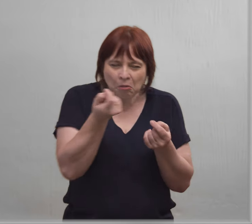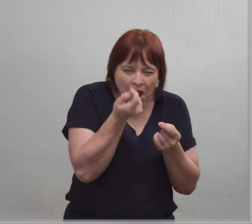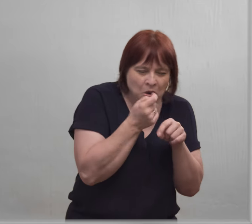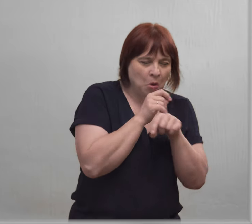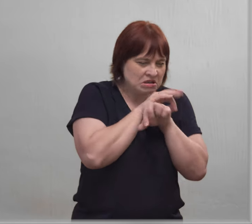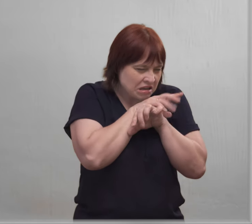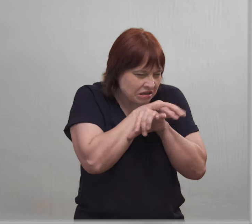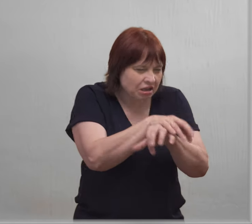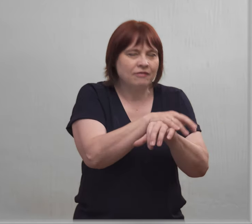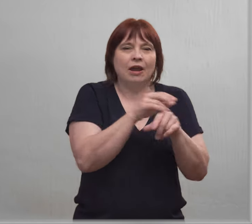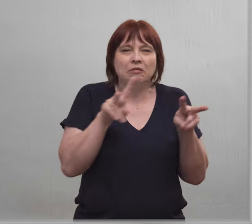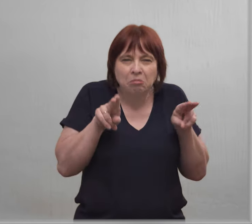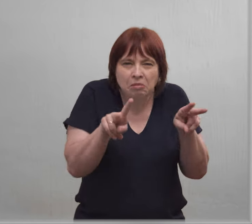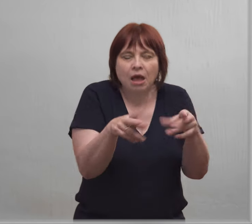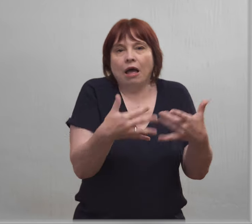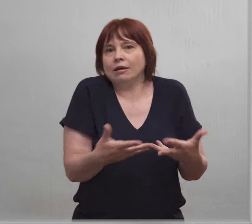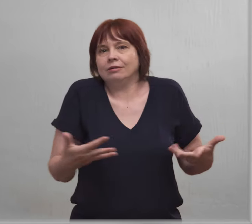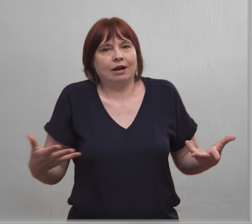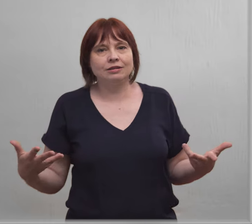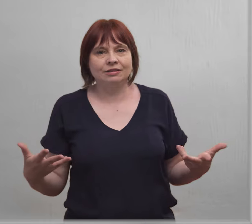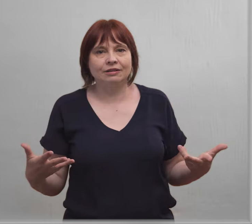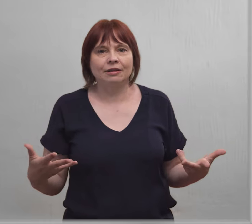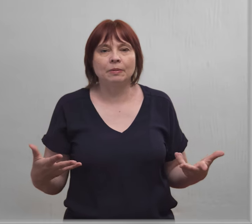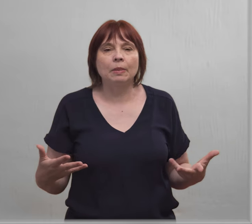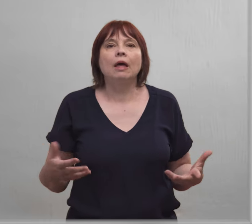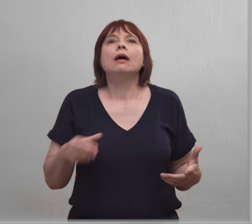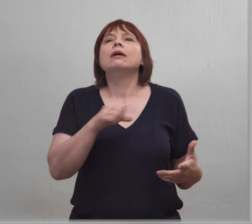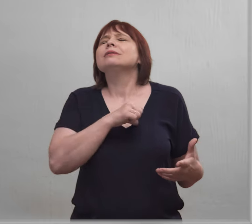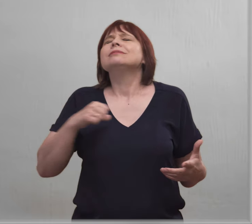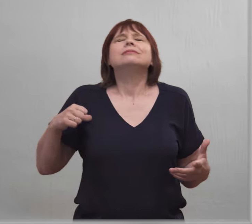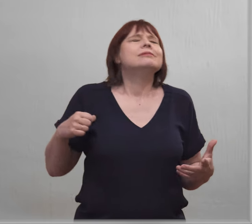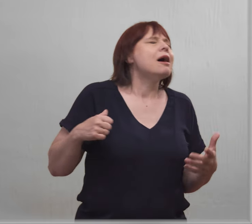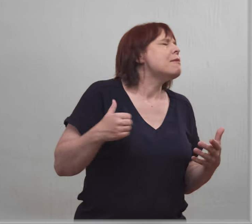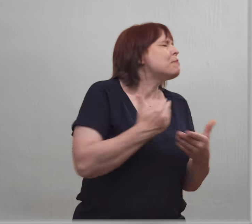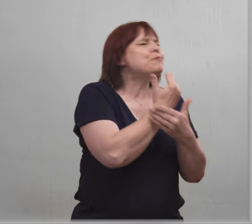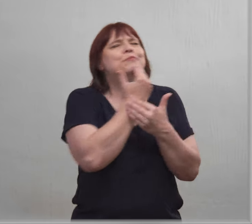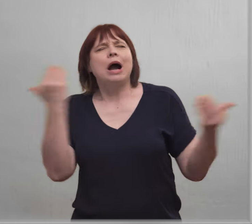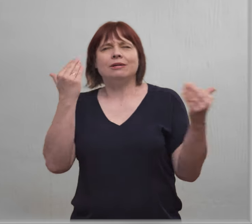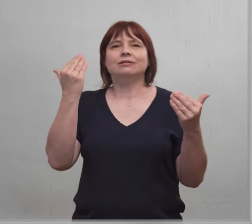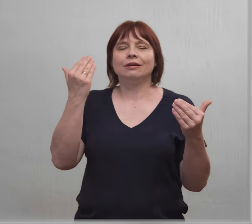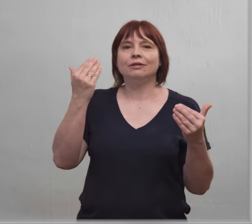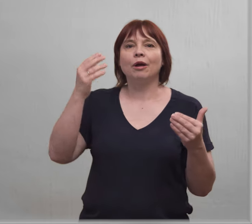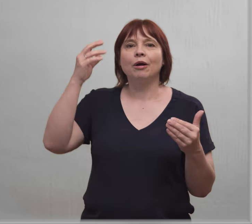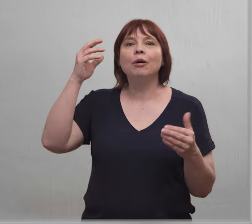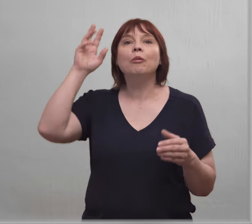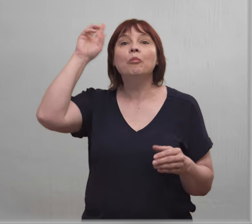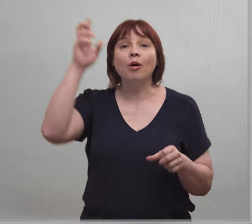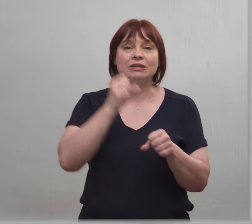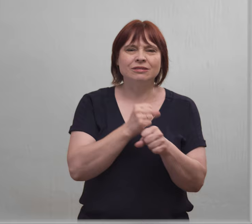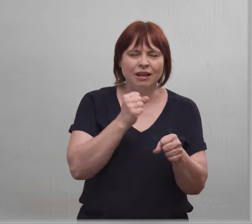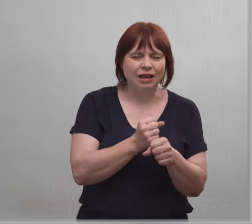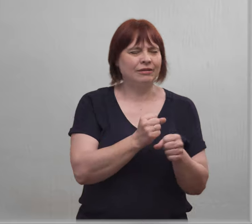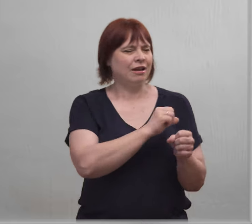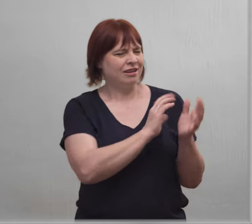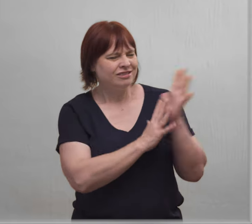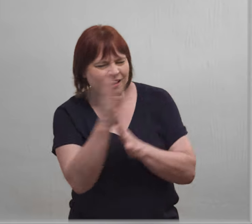моллюсками, креветками и так далее. И венцом творения становится человек. Он наполняет землю травою, растительностью,